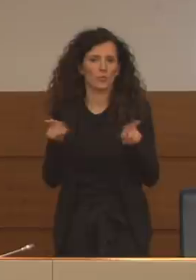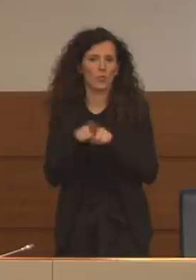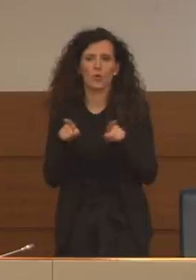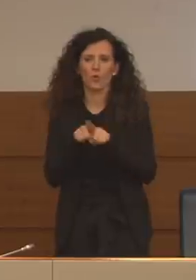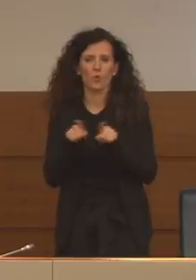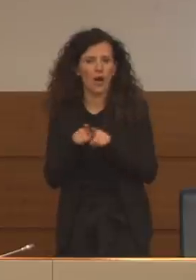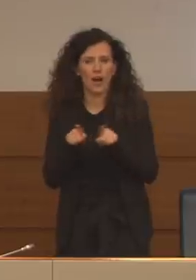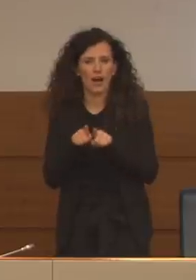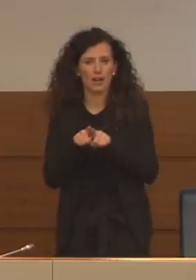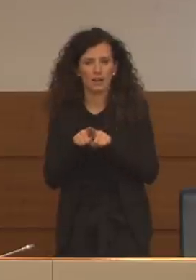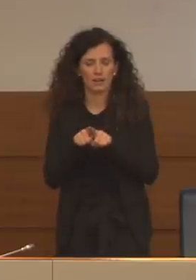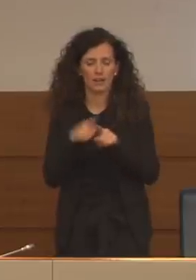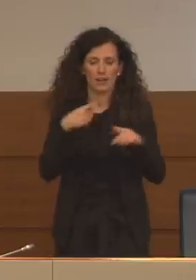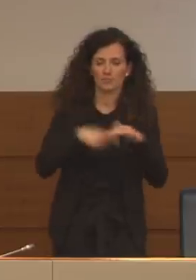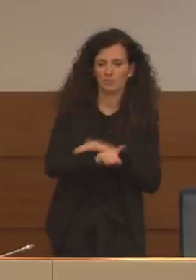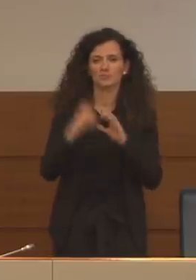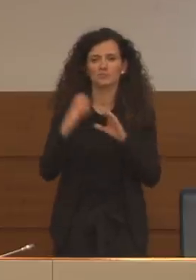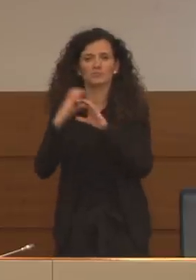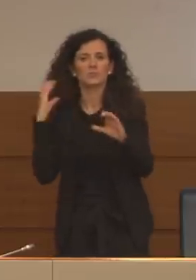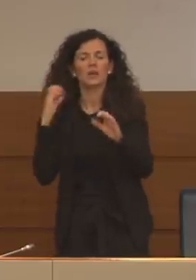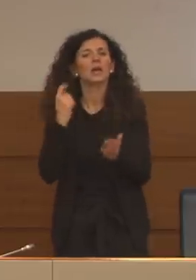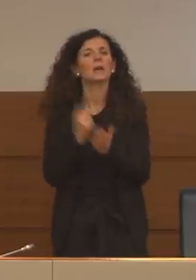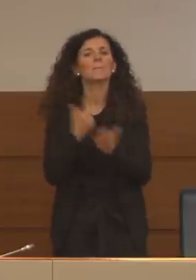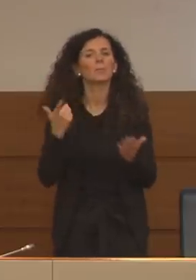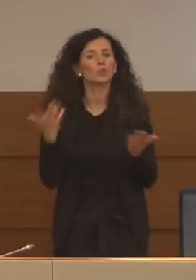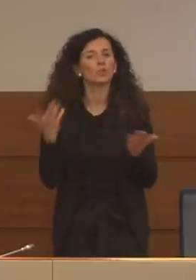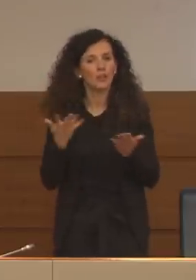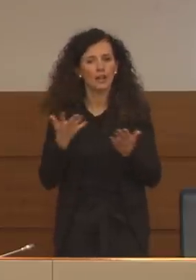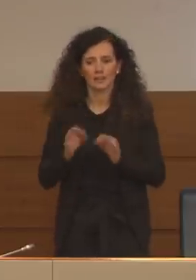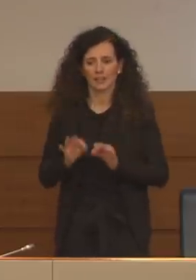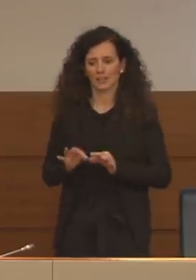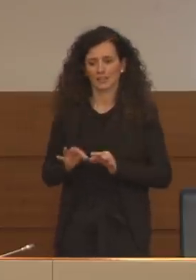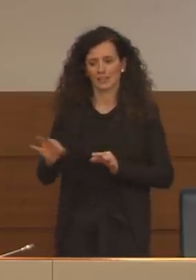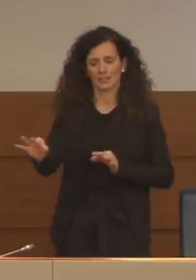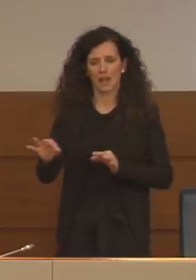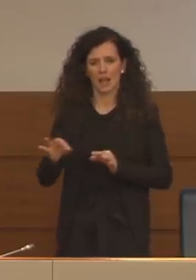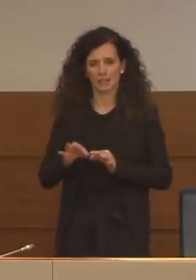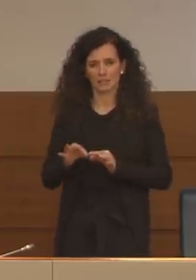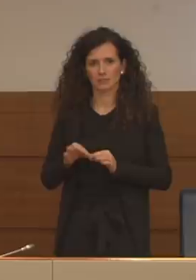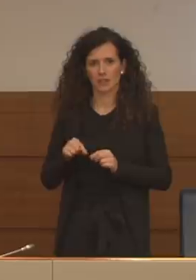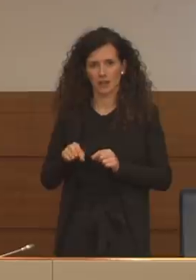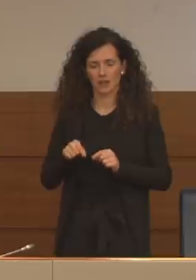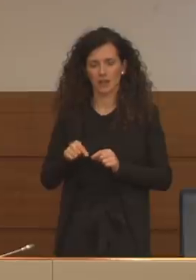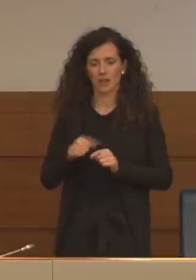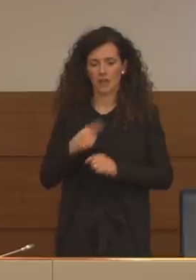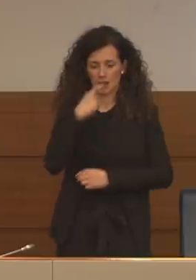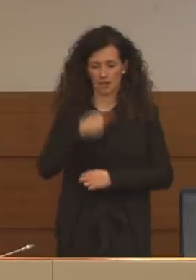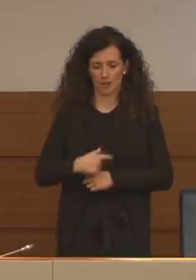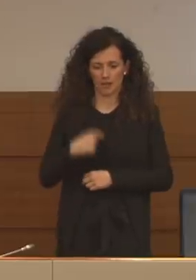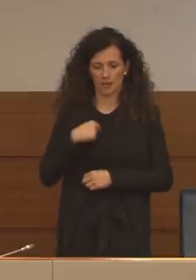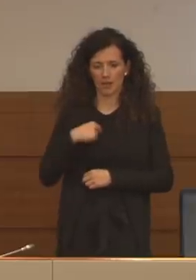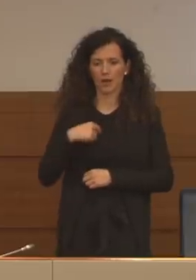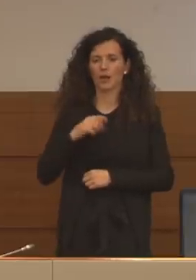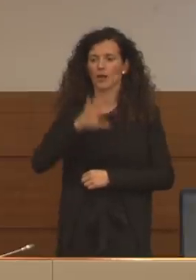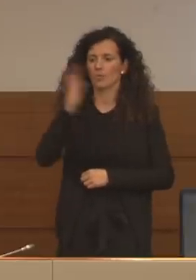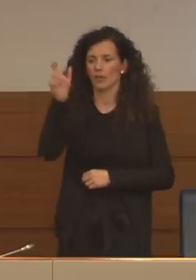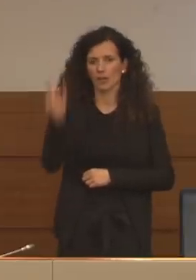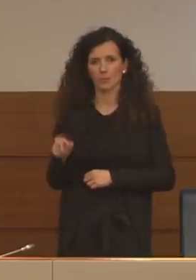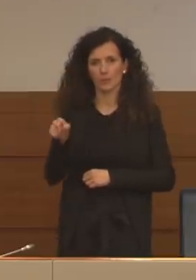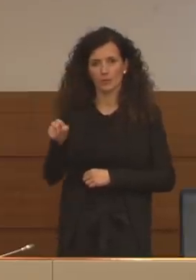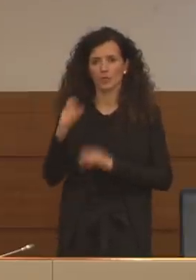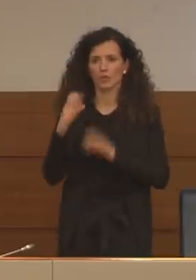cosa e che quello che conta è la distanza tra i passeggeri dell'autobus